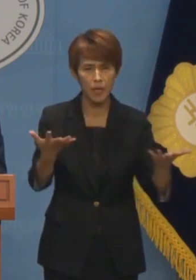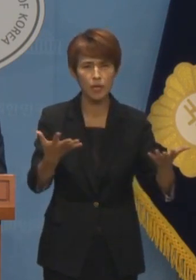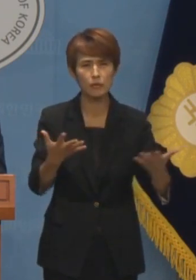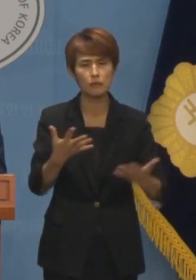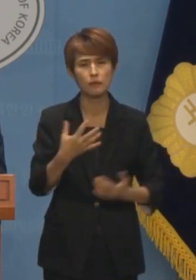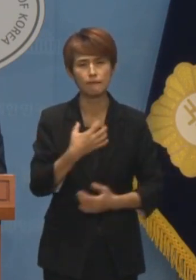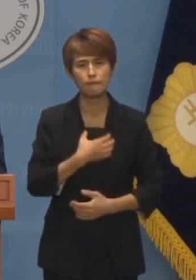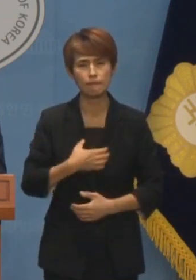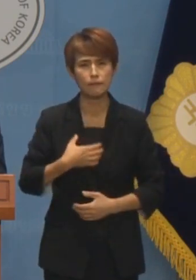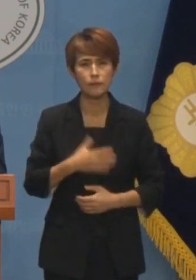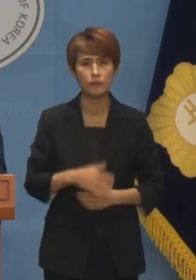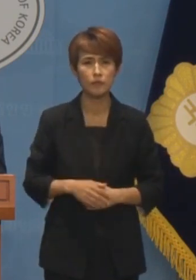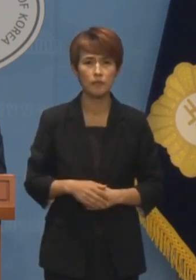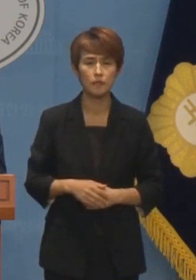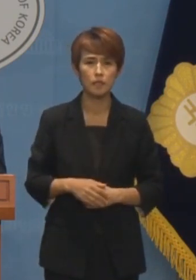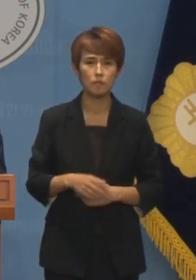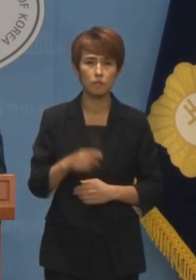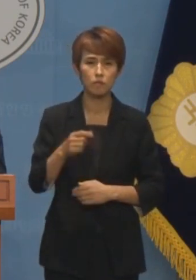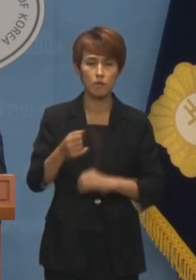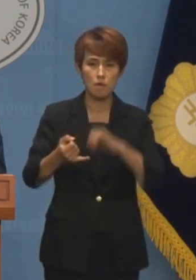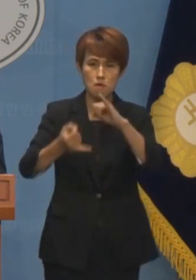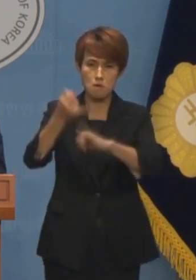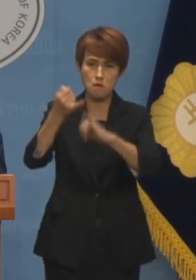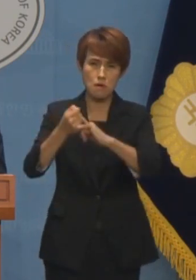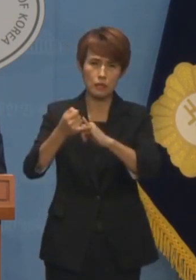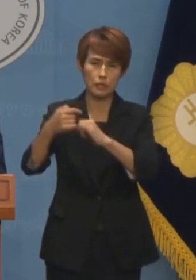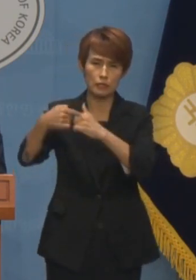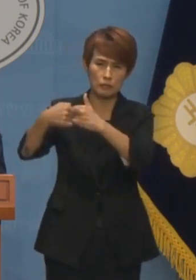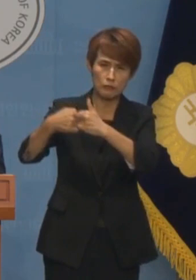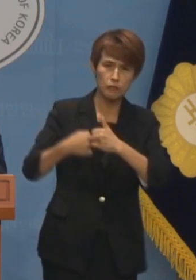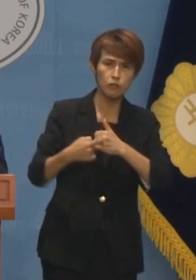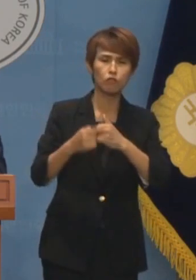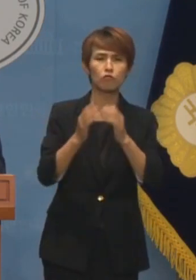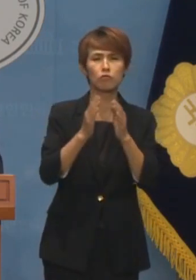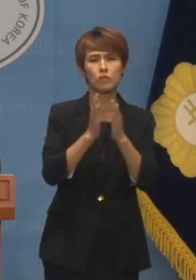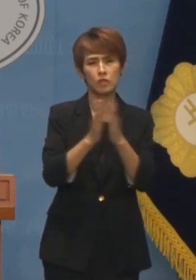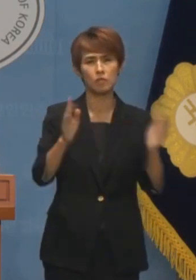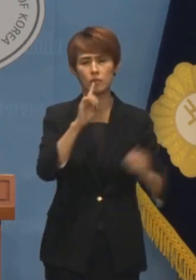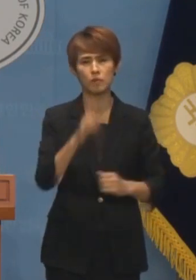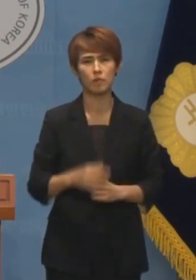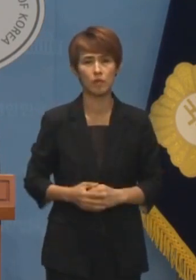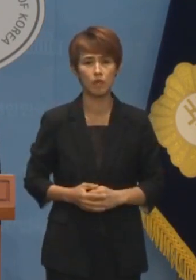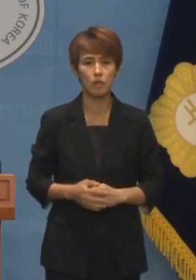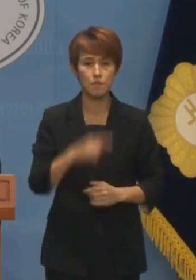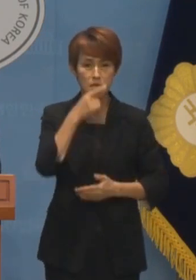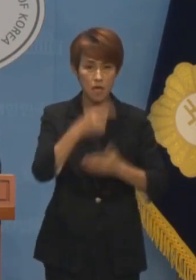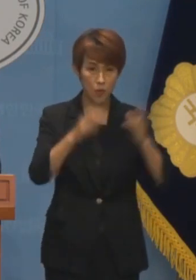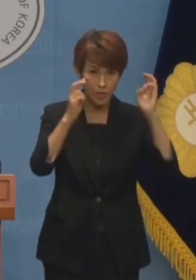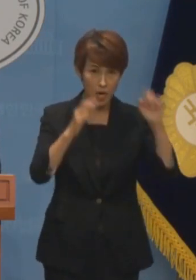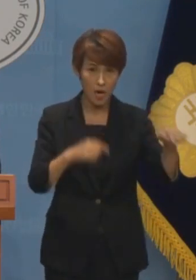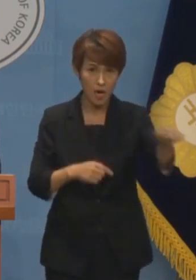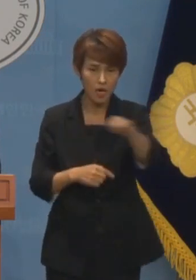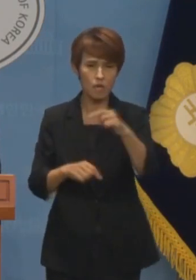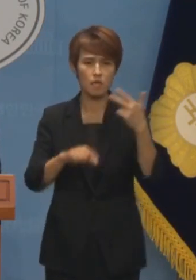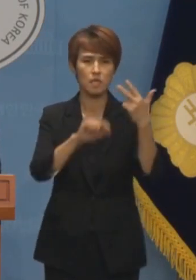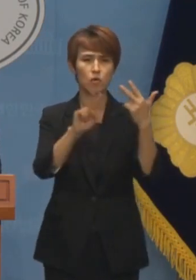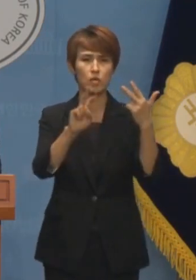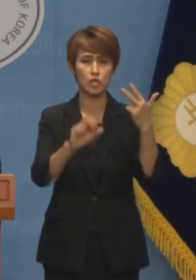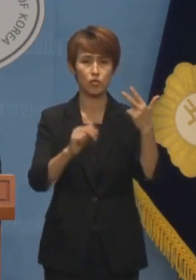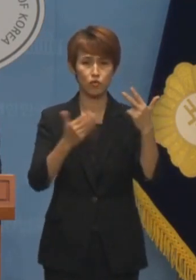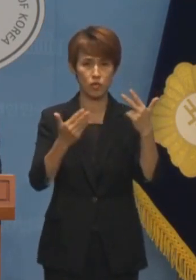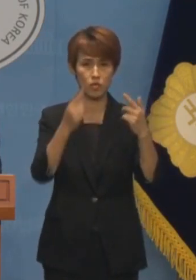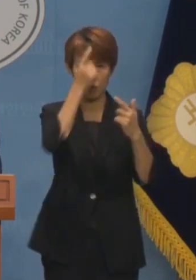연체 추심이 들어오고 있다는 증언도 있었습니다. 참석한 피해업체 대표들은 지난 7월 29일 정부가